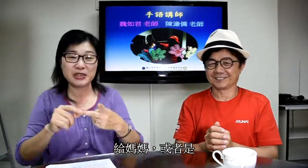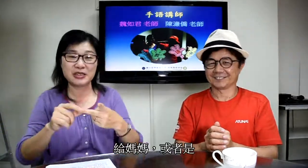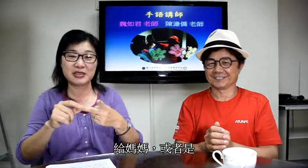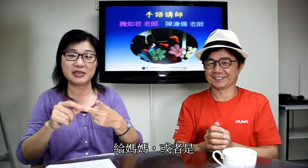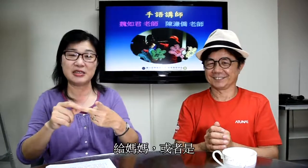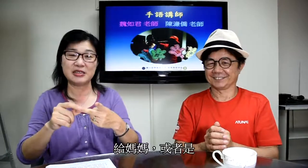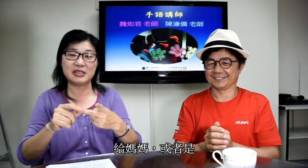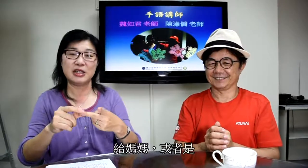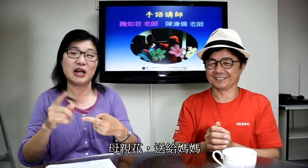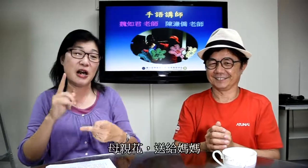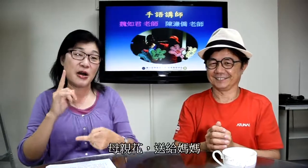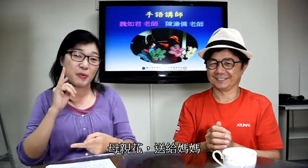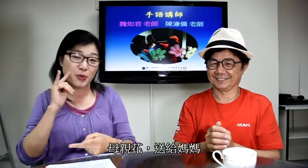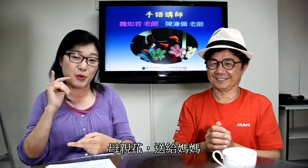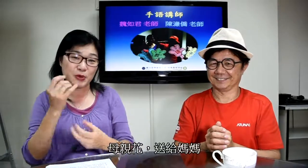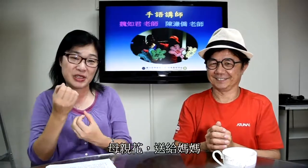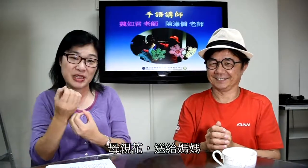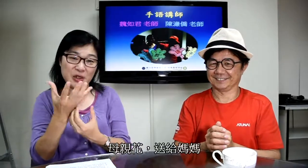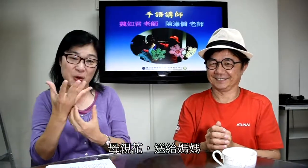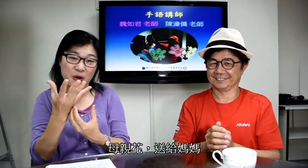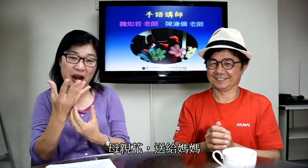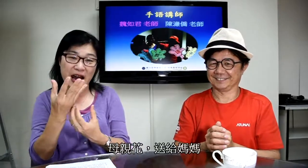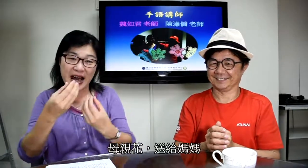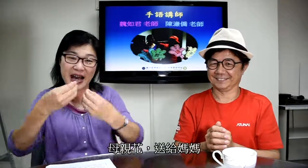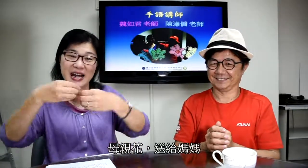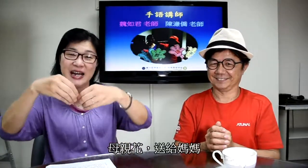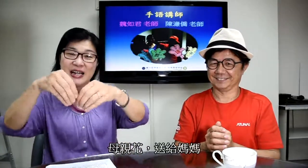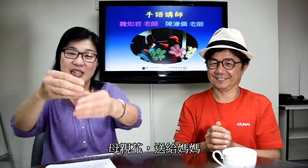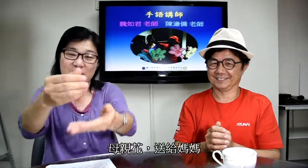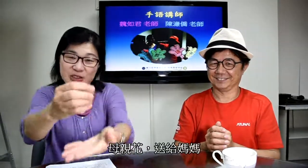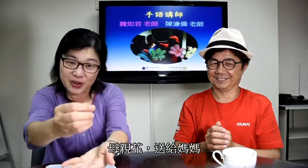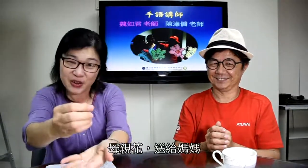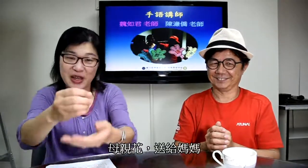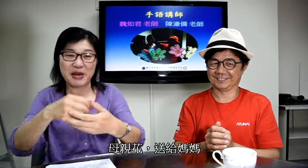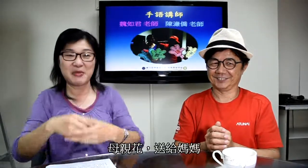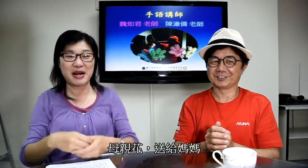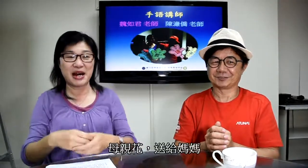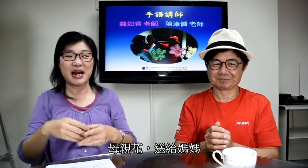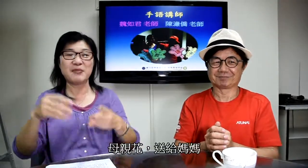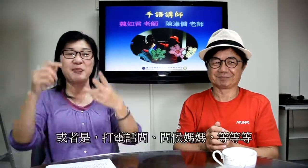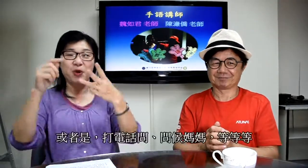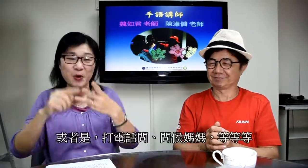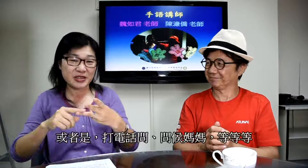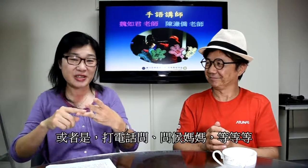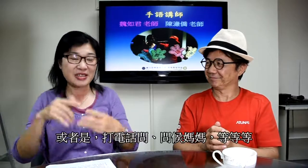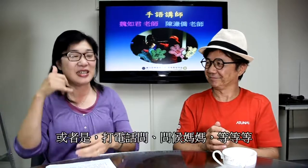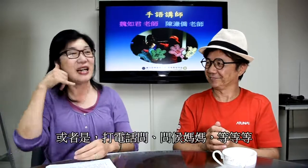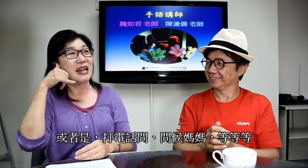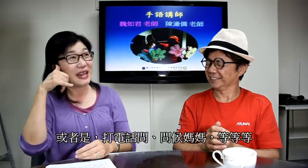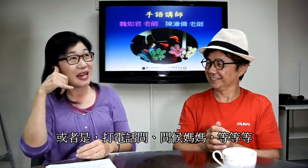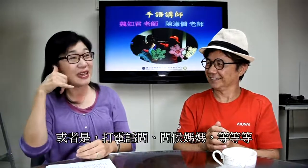是母亲花送给妈妈，或者是打电话